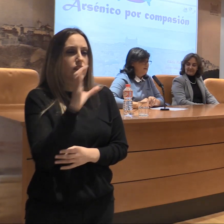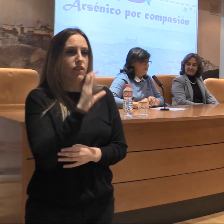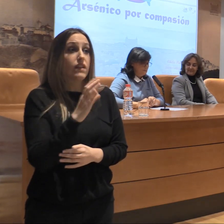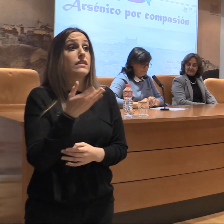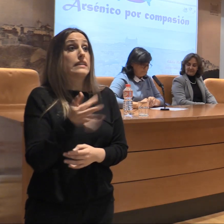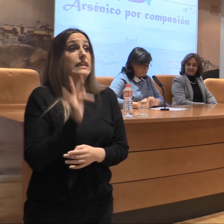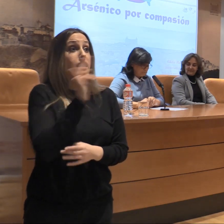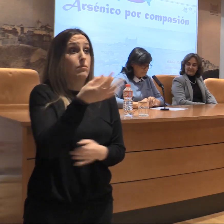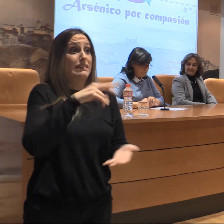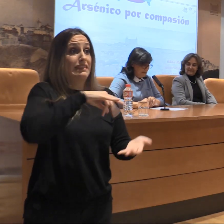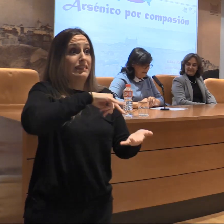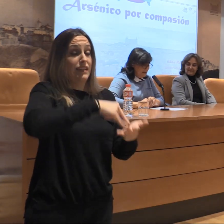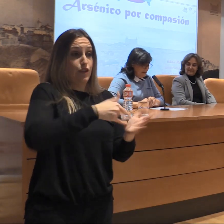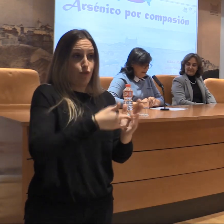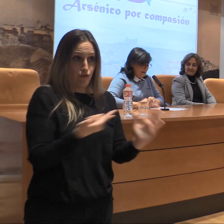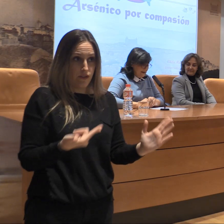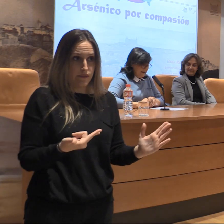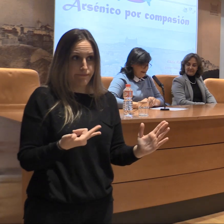Tecnólogas, de AMIT.